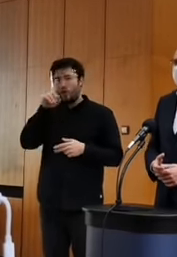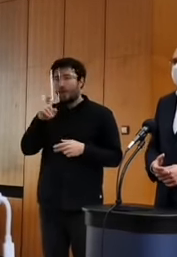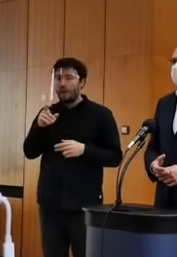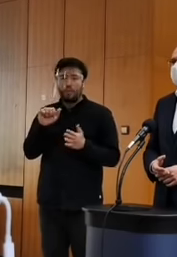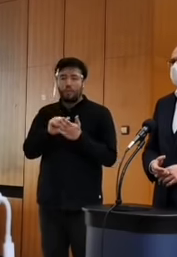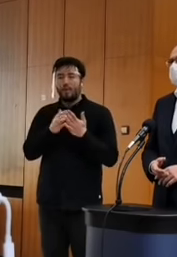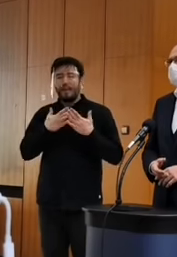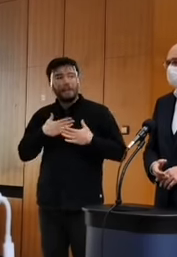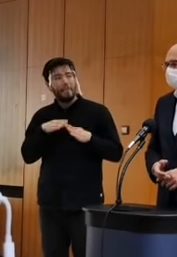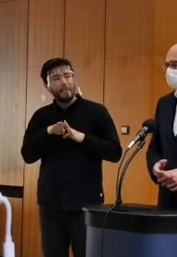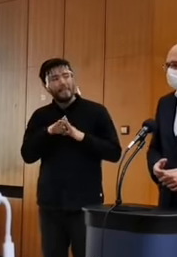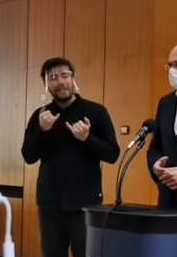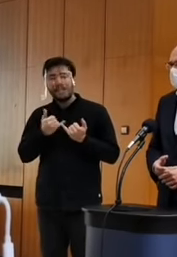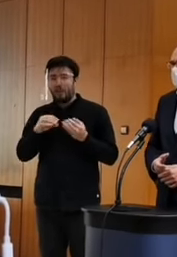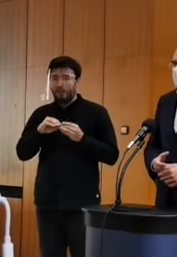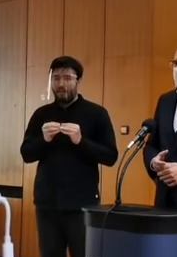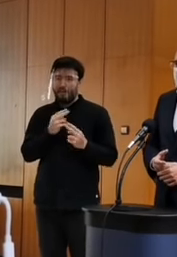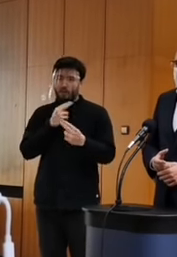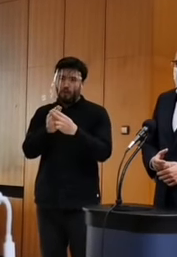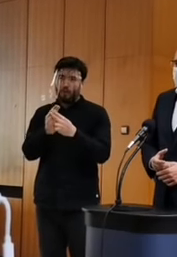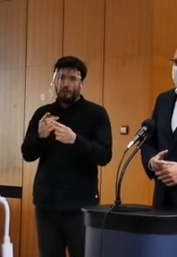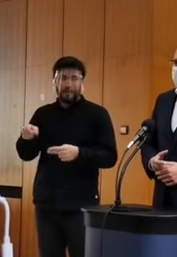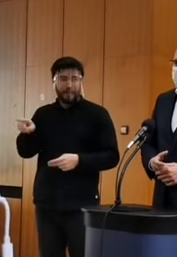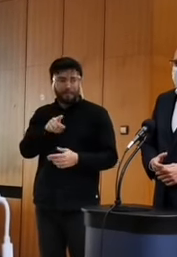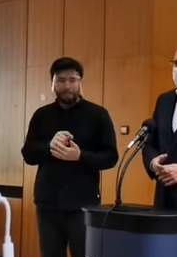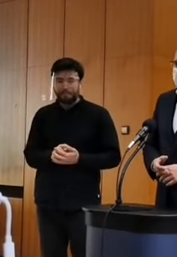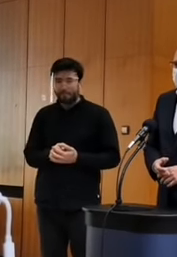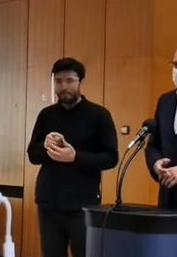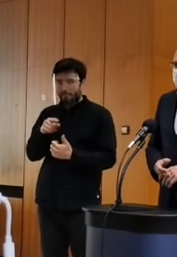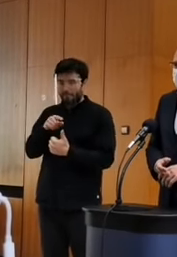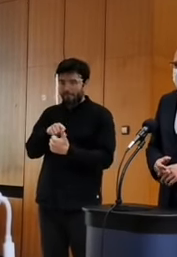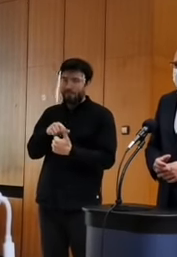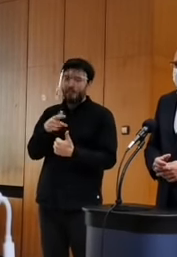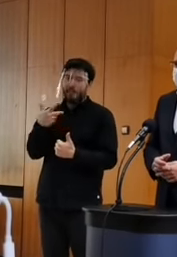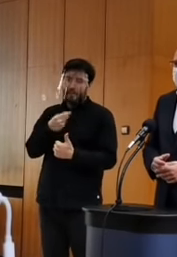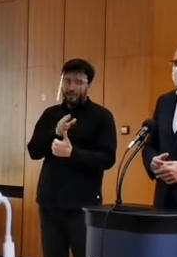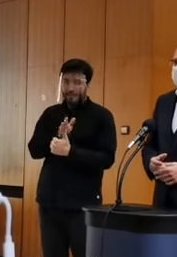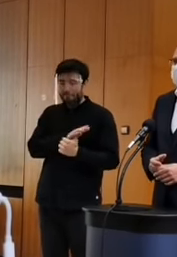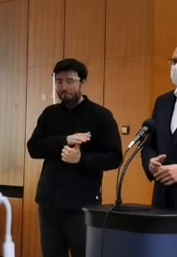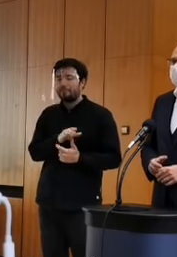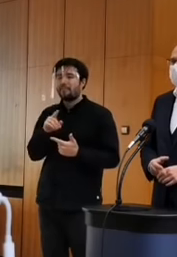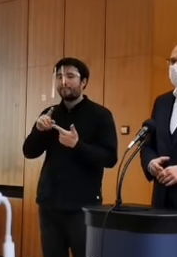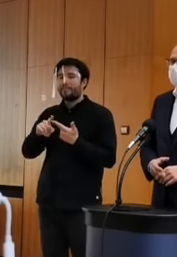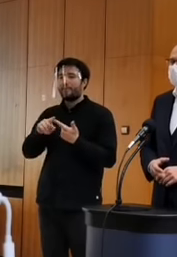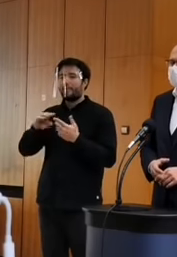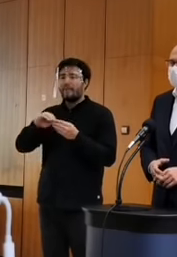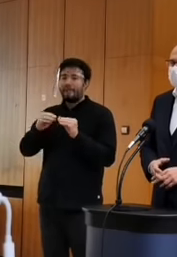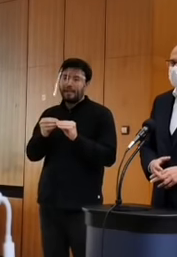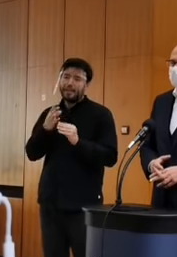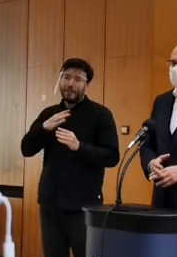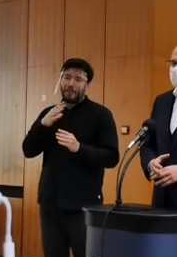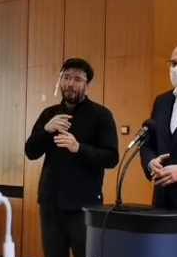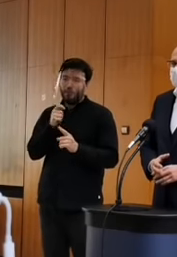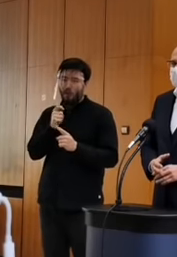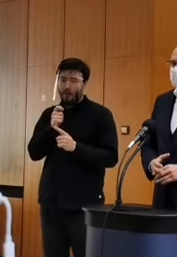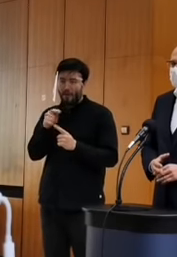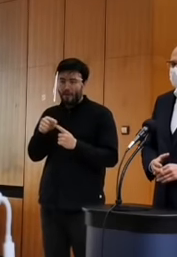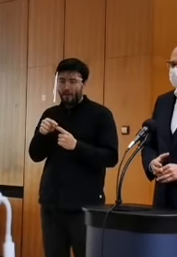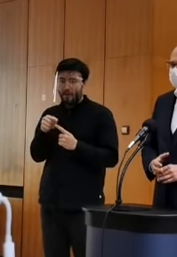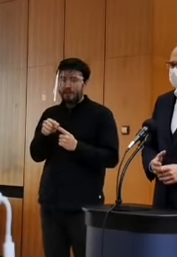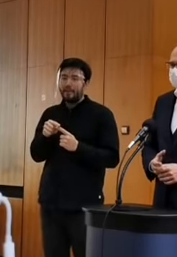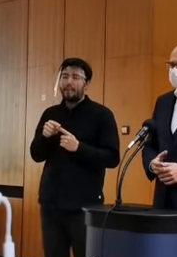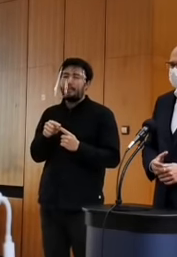zodpovie minister zahraničných vecí. Druhé veci, ktoré by som sa chcel vyjadriť,